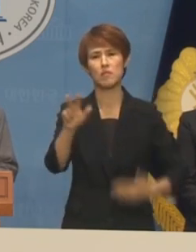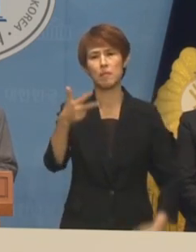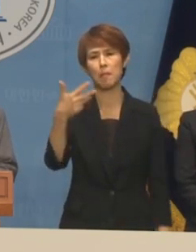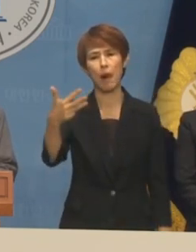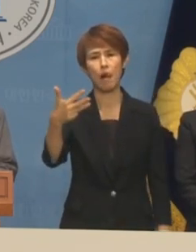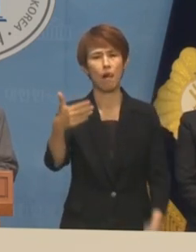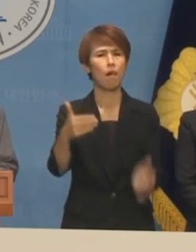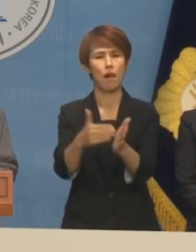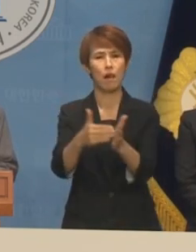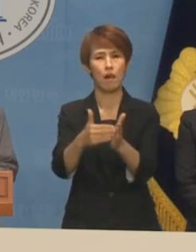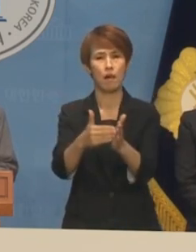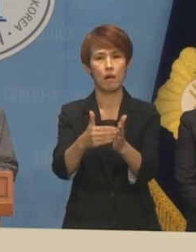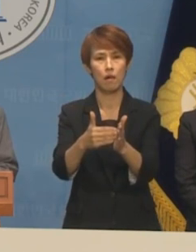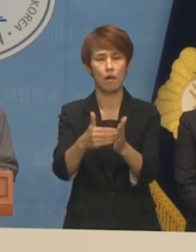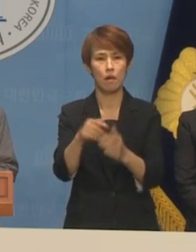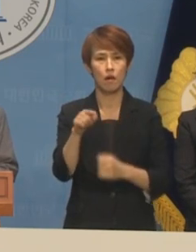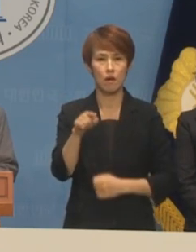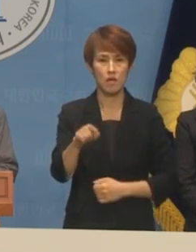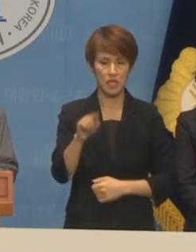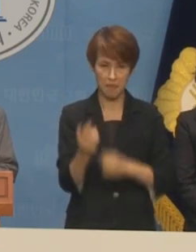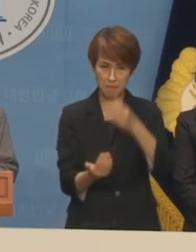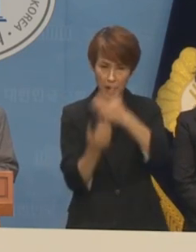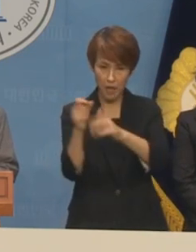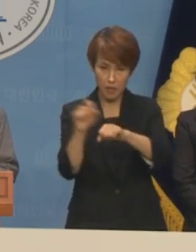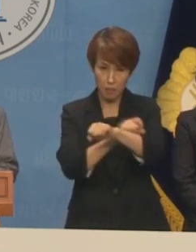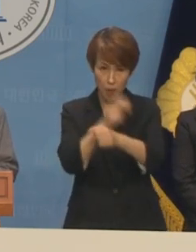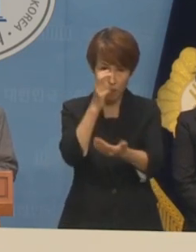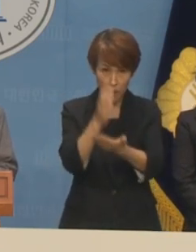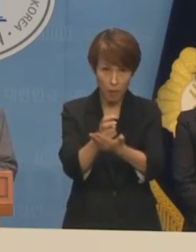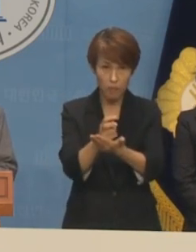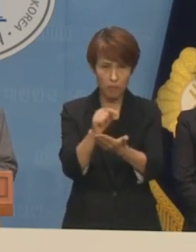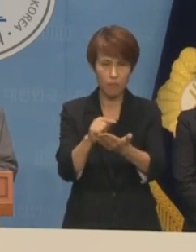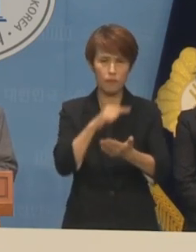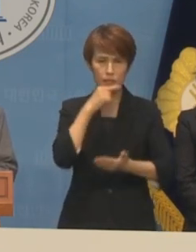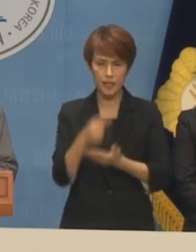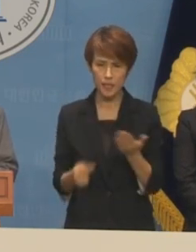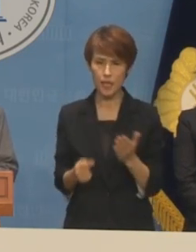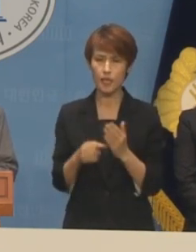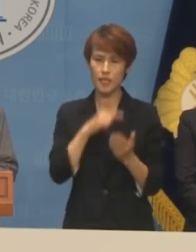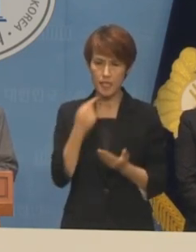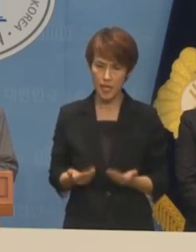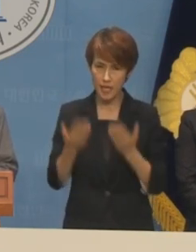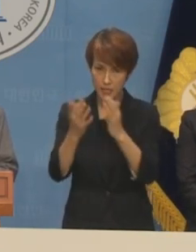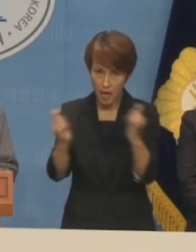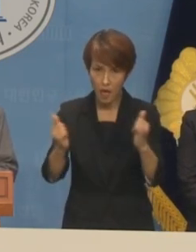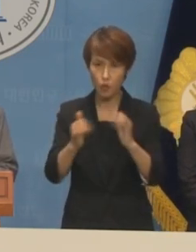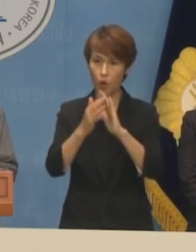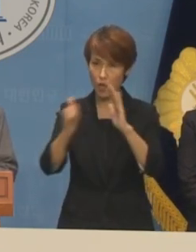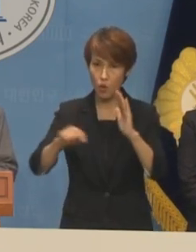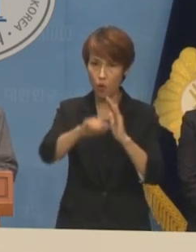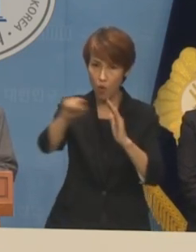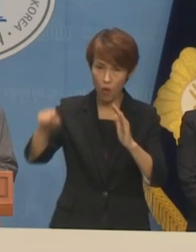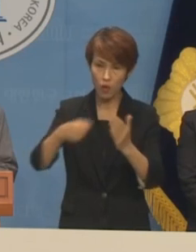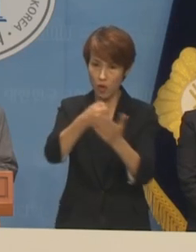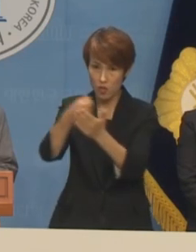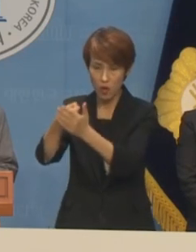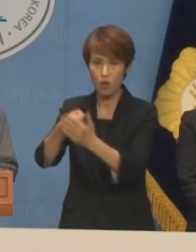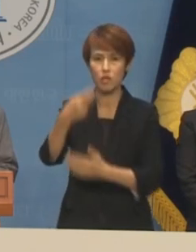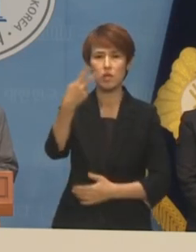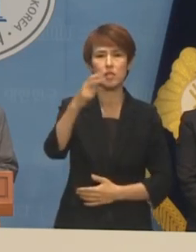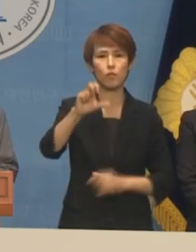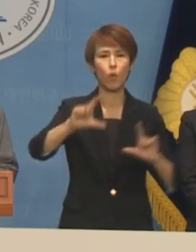상태입니다. 현행 여순사건 특별법에 따르면 희생자와 유족 결정은 2025년